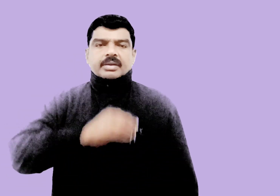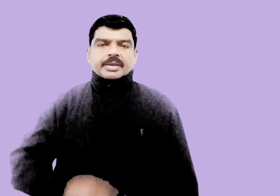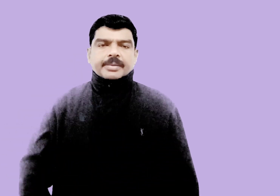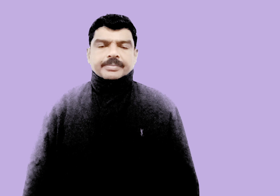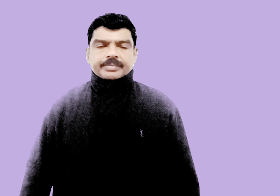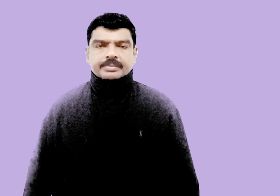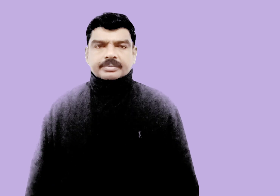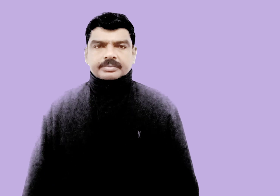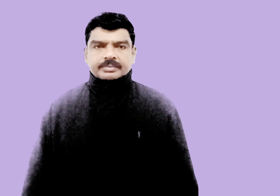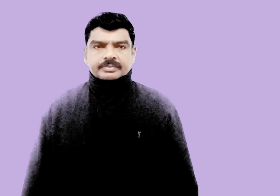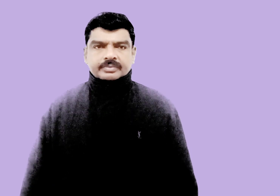बिस्मिल्लाहिर्रहमानिर्रहीम।